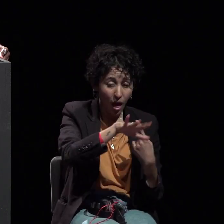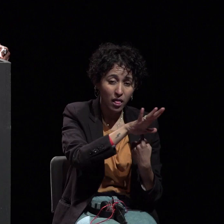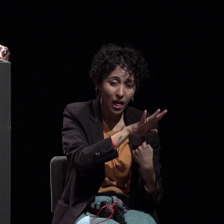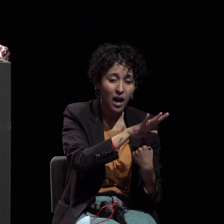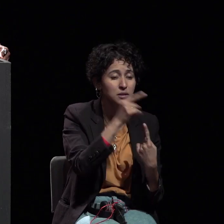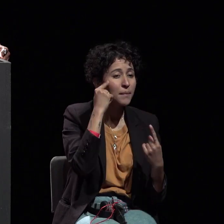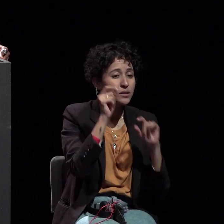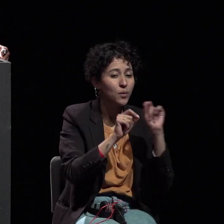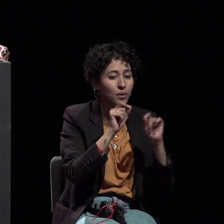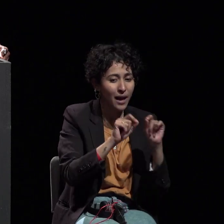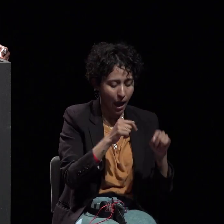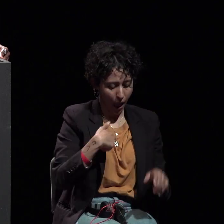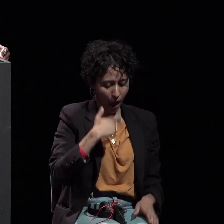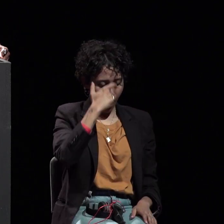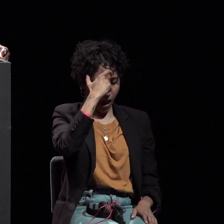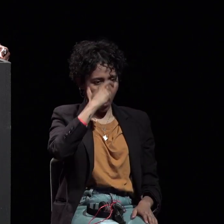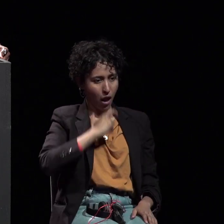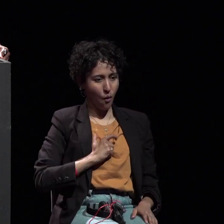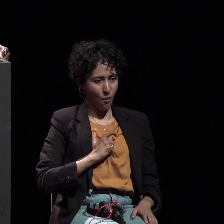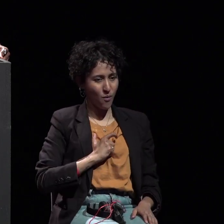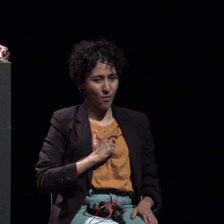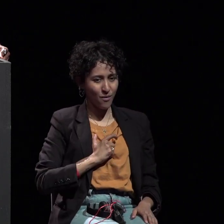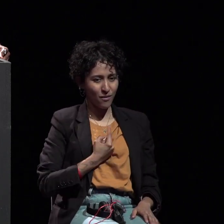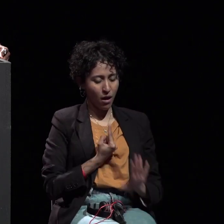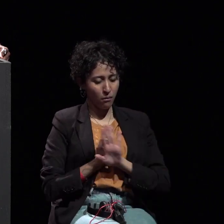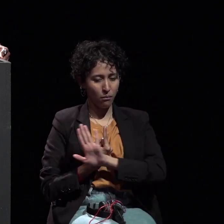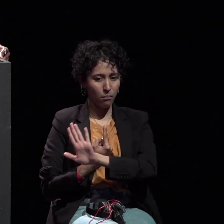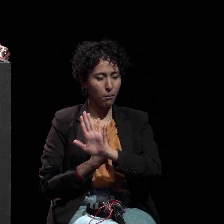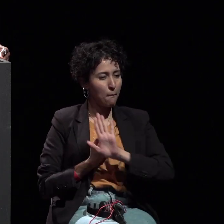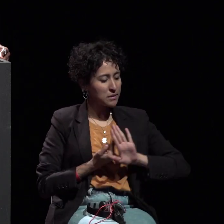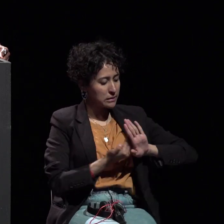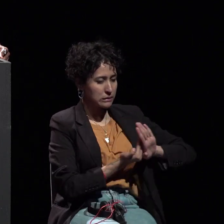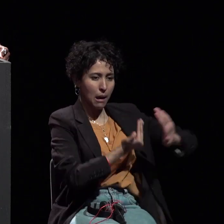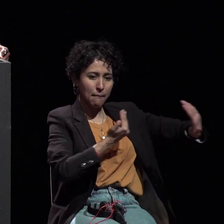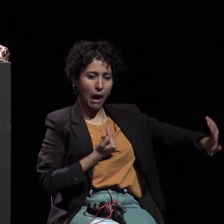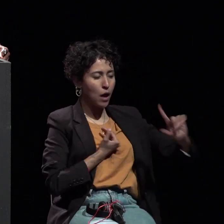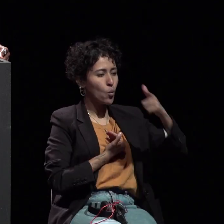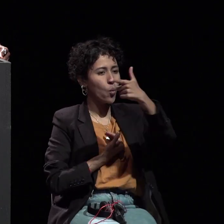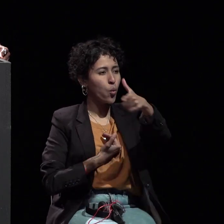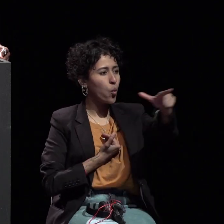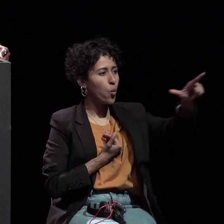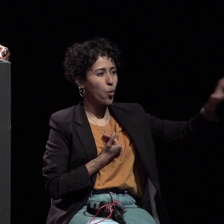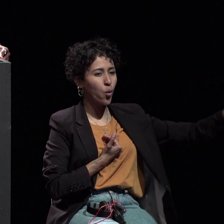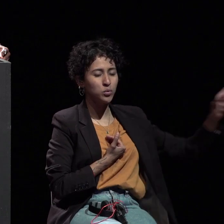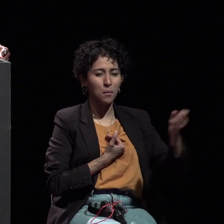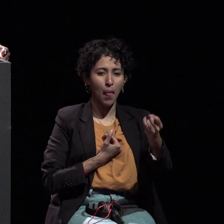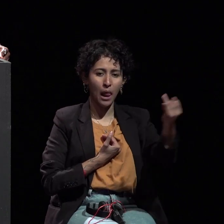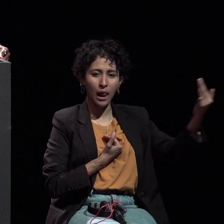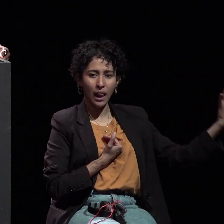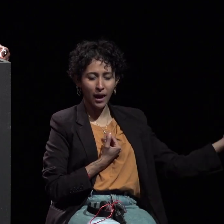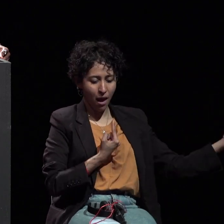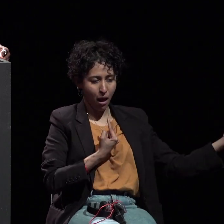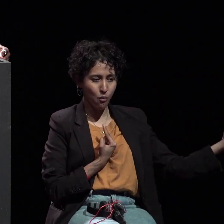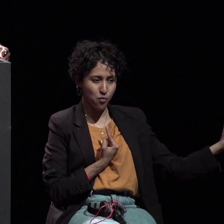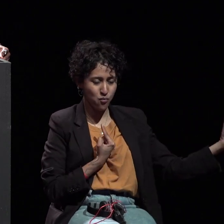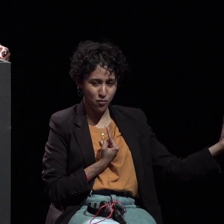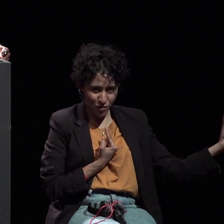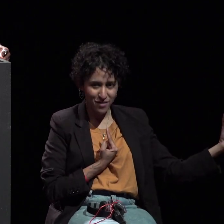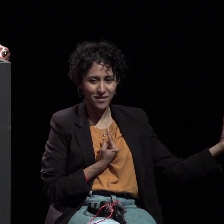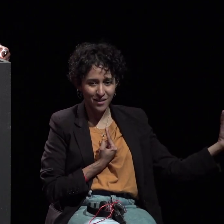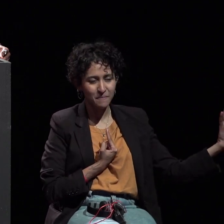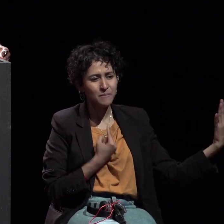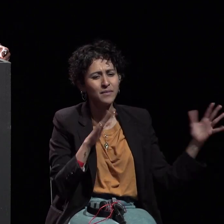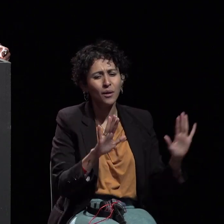ponto de vista de uma trajetória da discussão do olhar, né? Com a ciência moderna que o